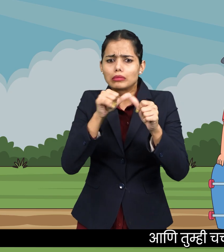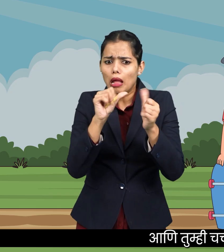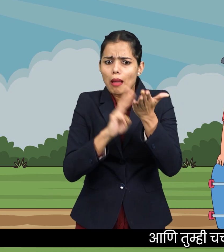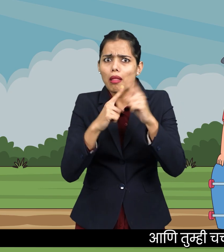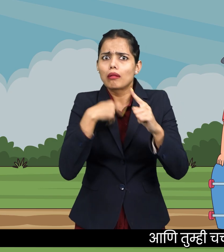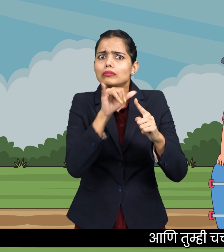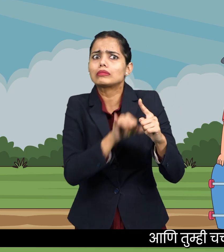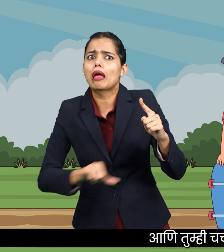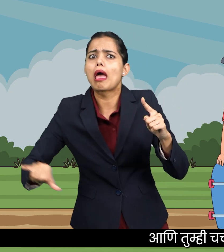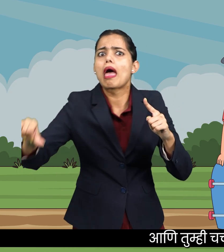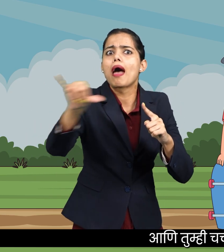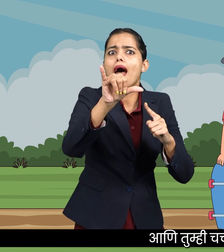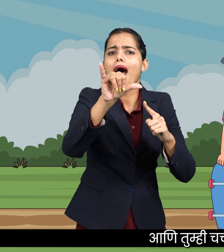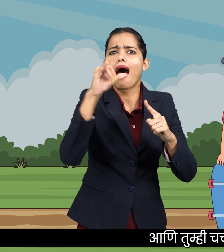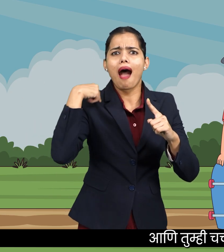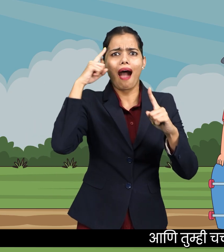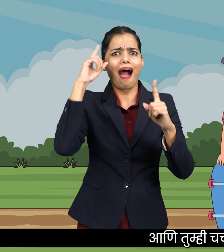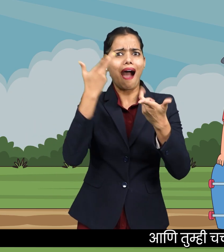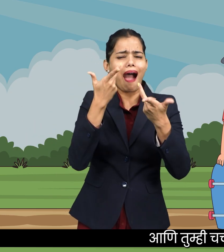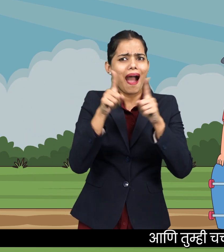आणि तुम्ही चर्चा करत असताना